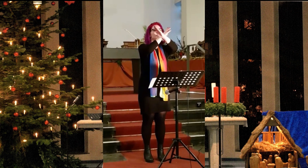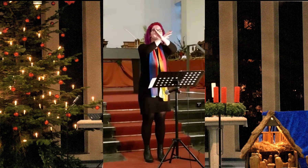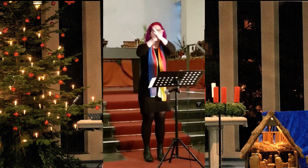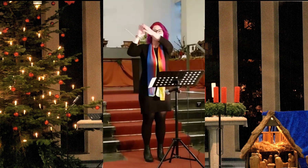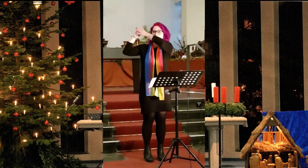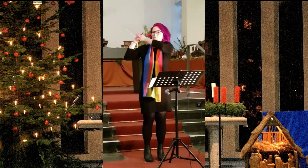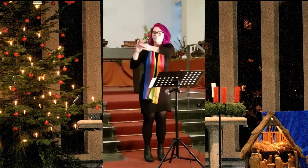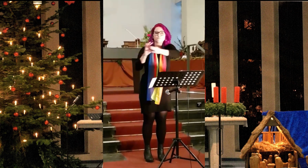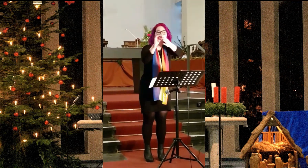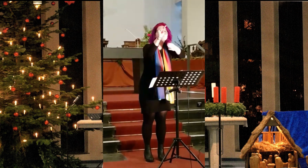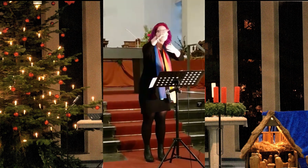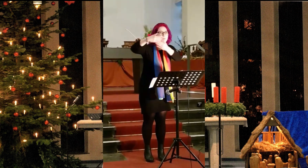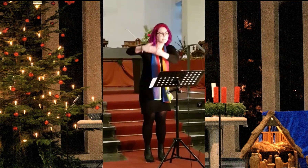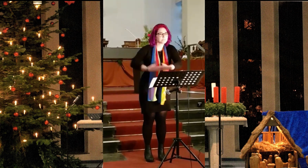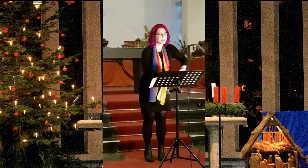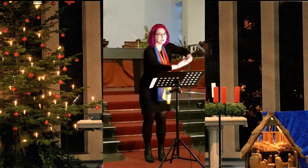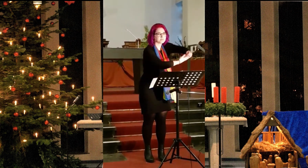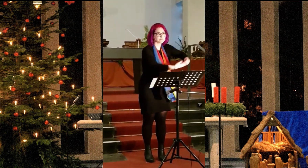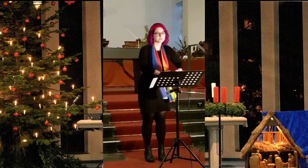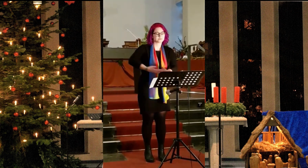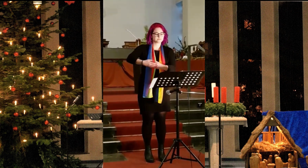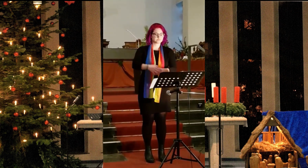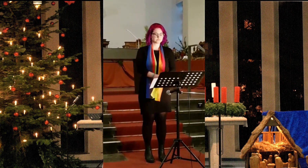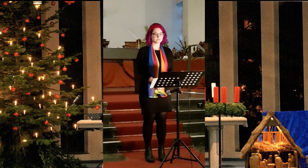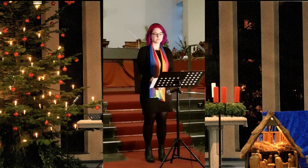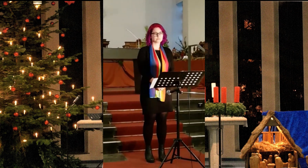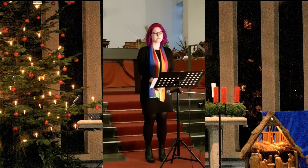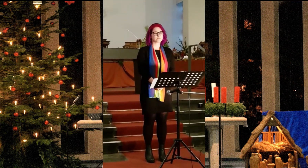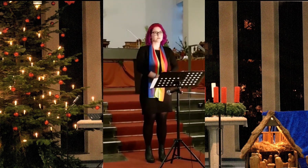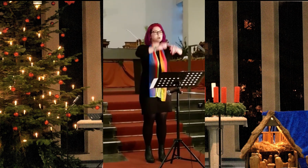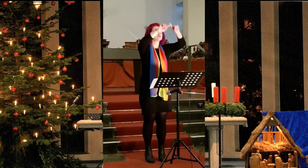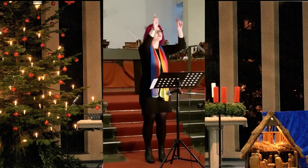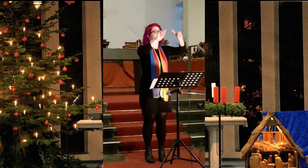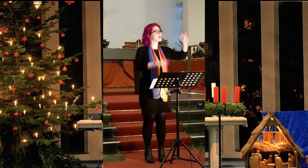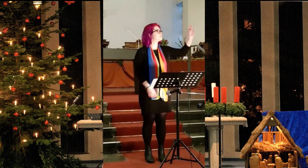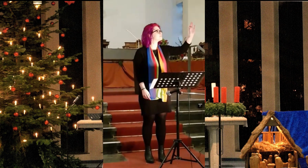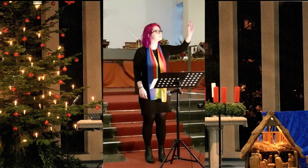uns voran, bis wir dort sind, Stern über Bethlehem, führ uns zum Kind.